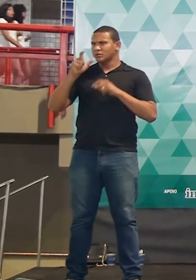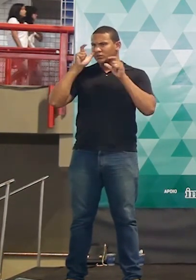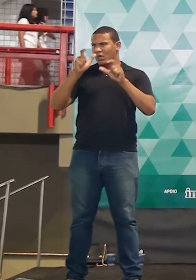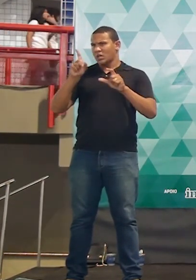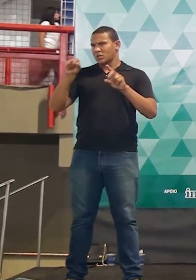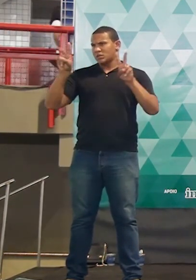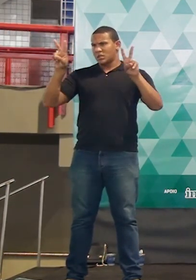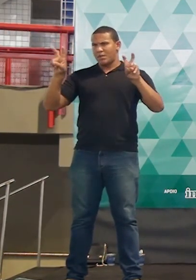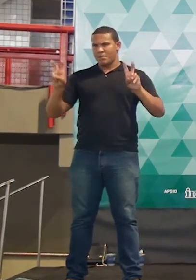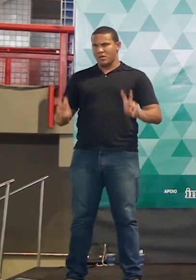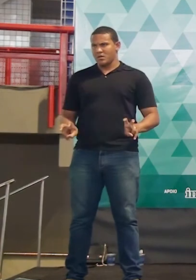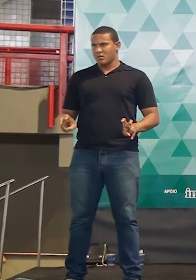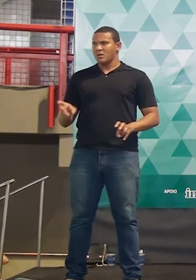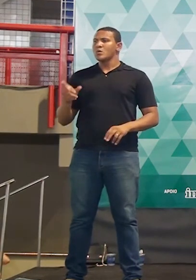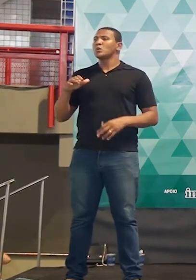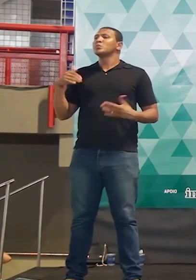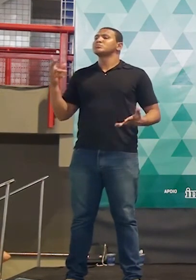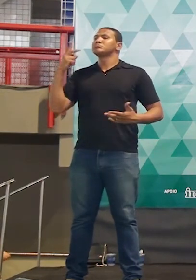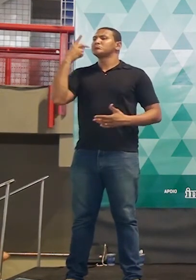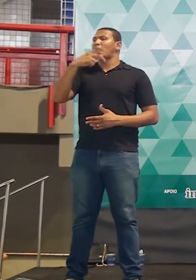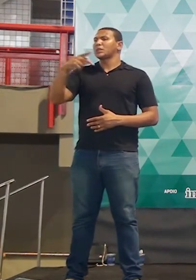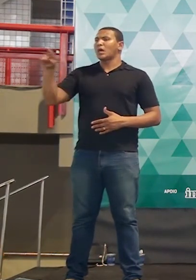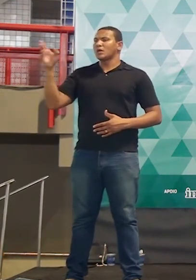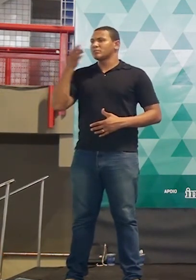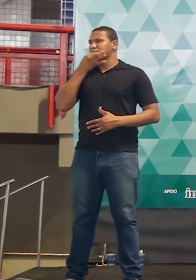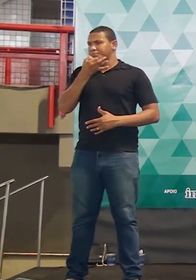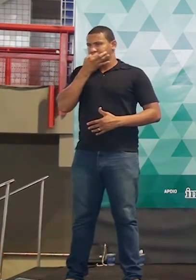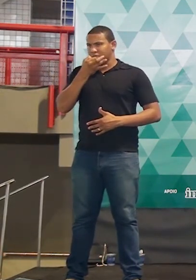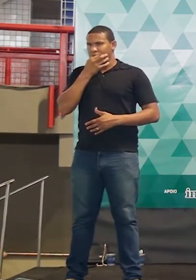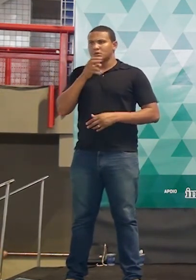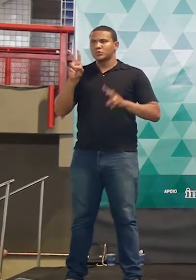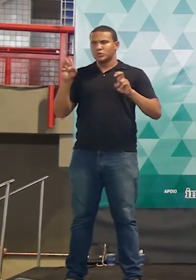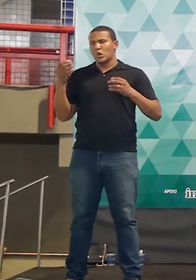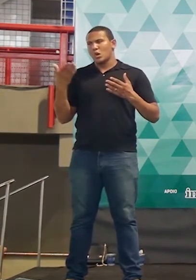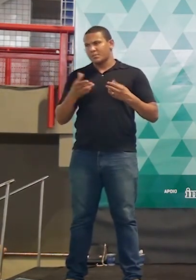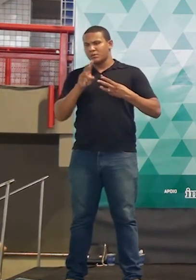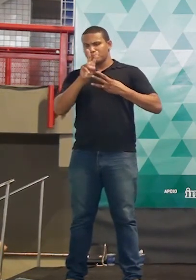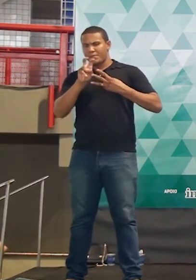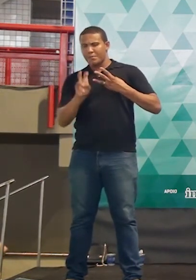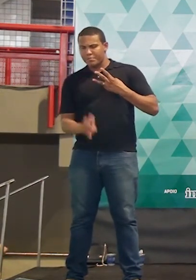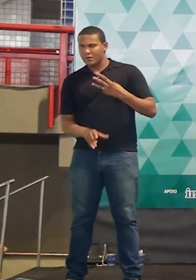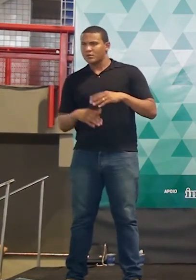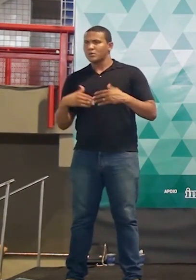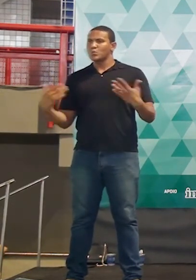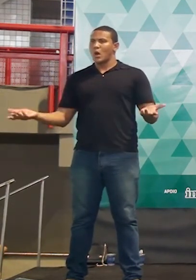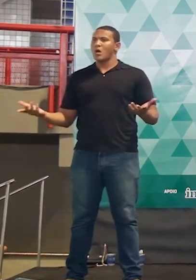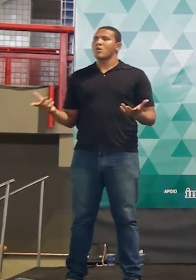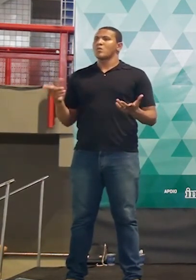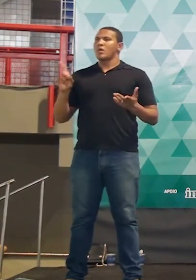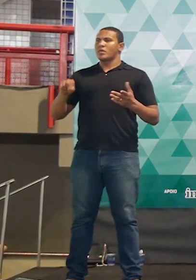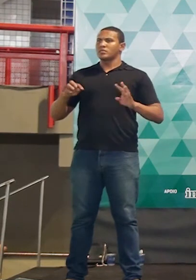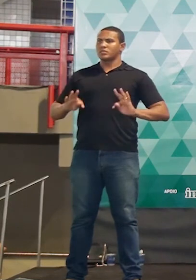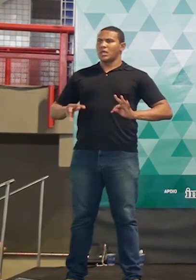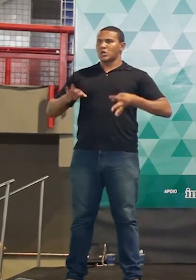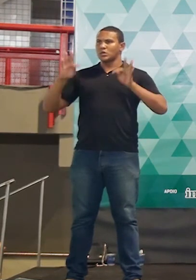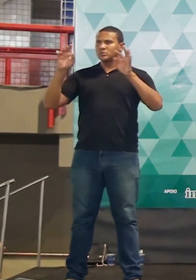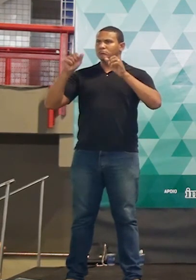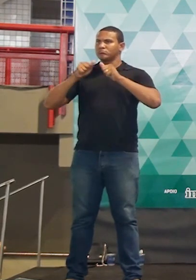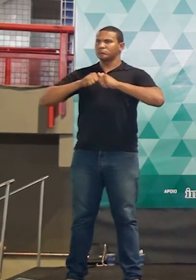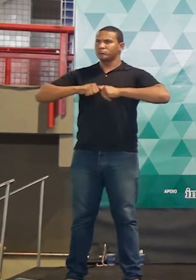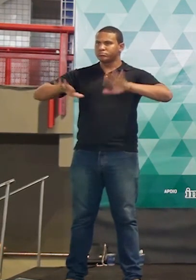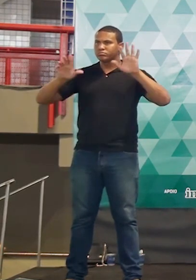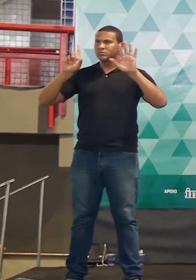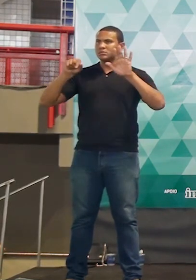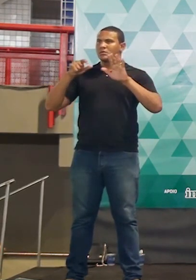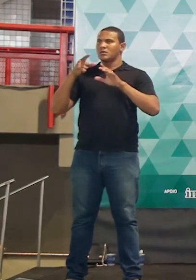quais são as suas opiniões sobre isso? Certo? Quais são os efeitos da divulgação de